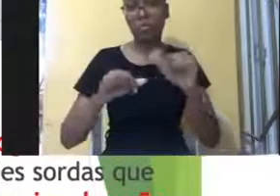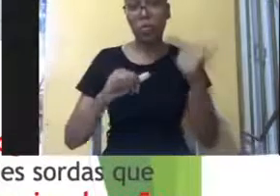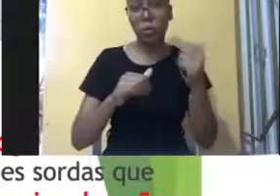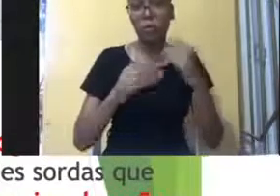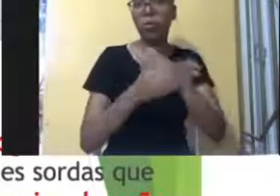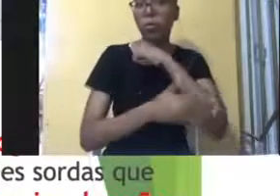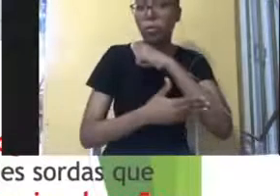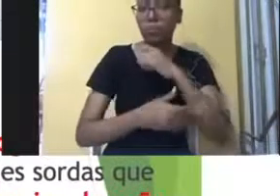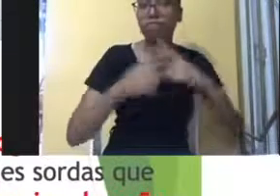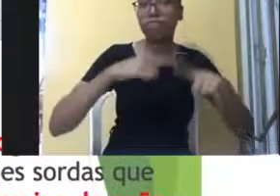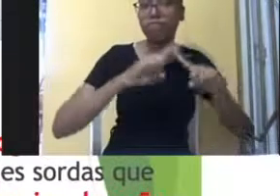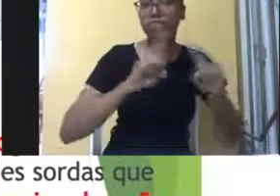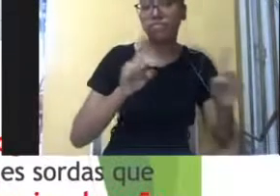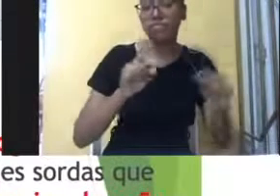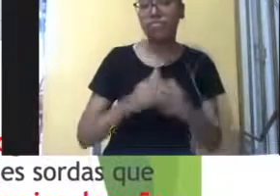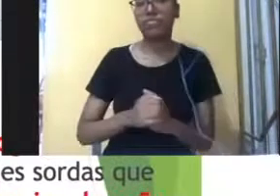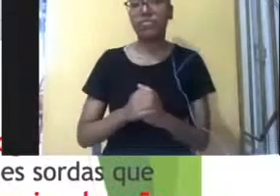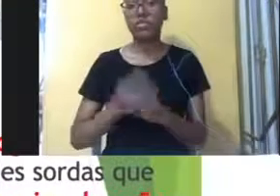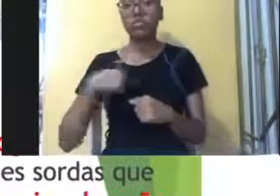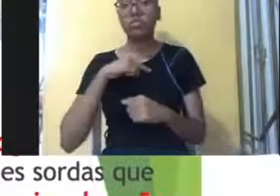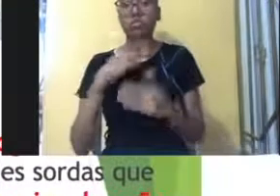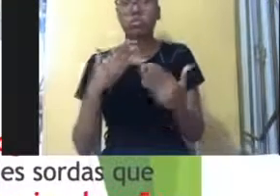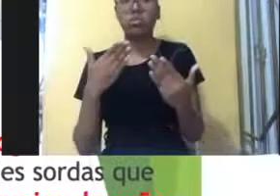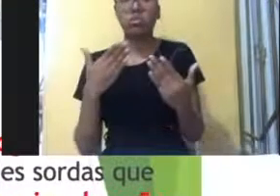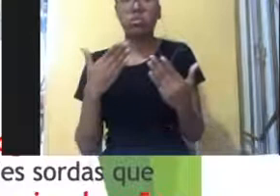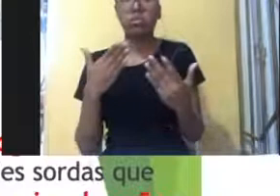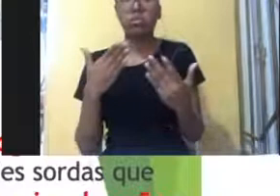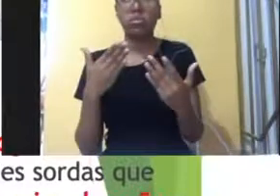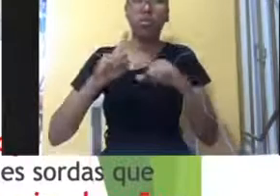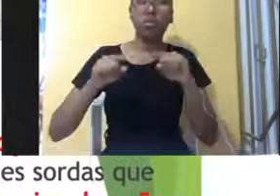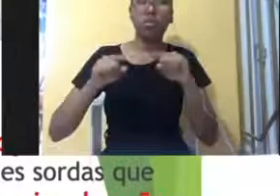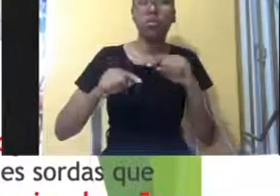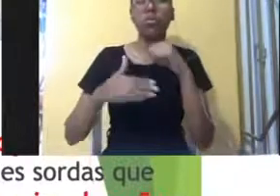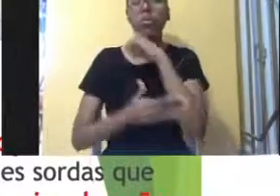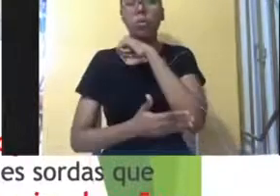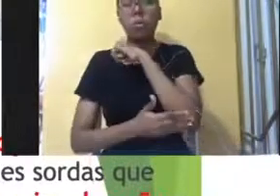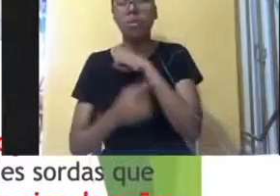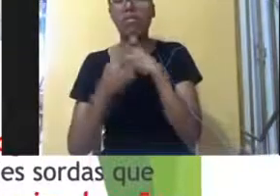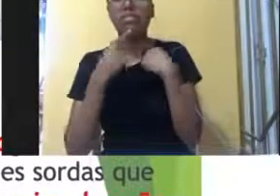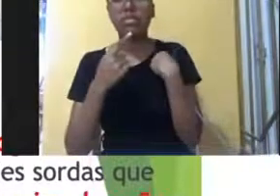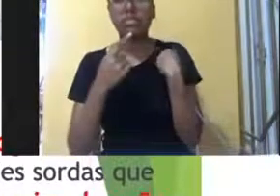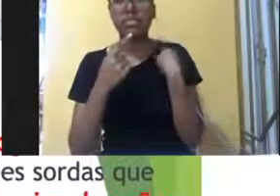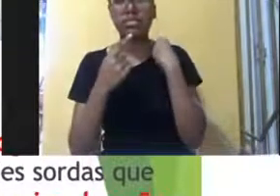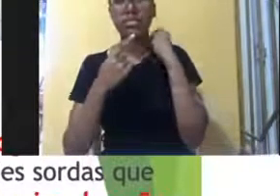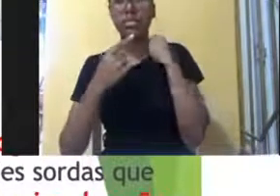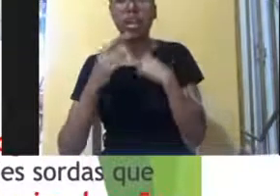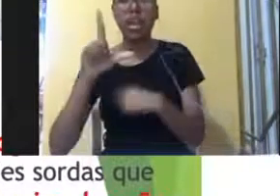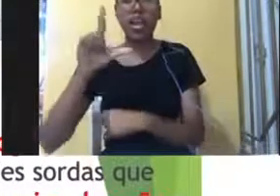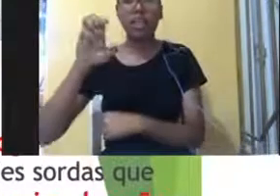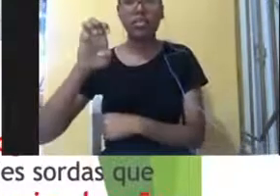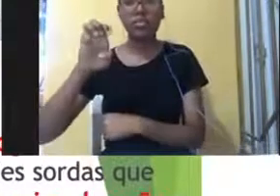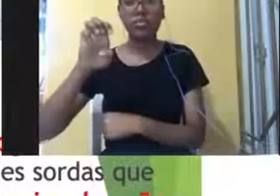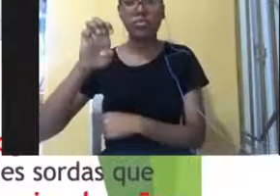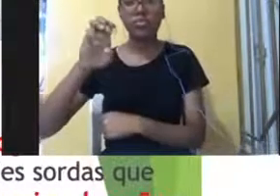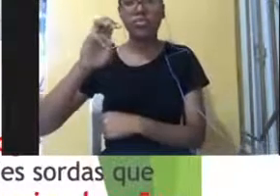países que hablamos de lengua, de idioma, pues hablamos más de lengua de señas, no de lenguaje.